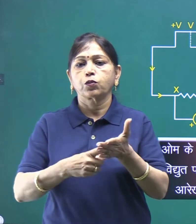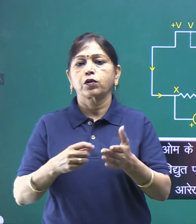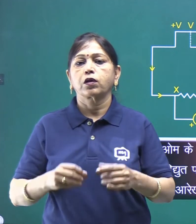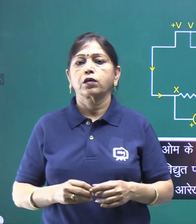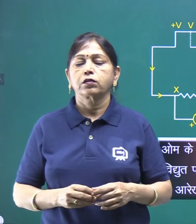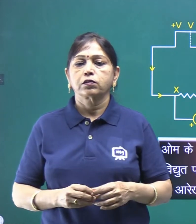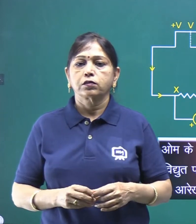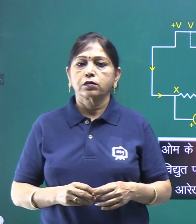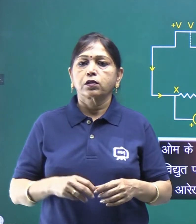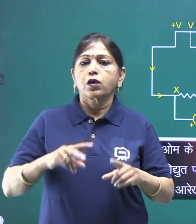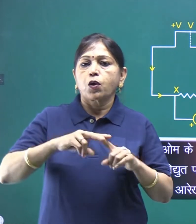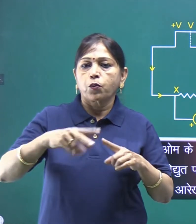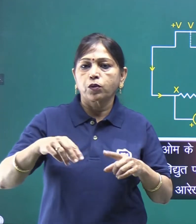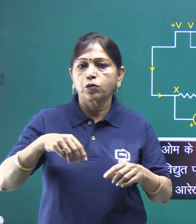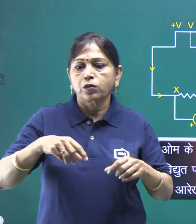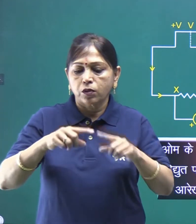विद्युत परिपथ का